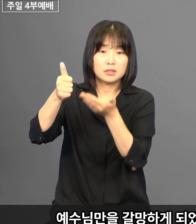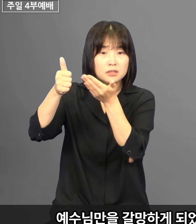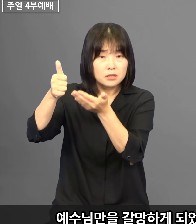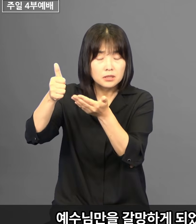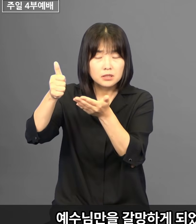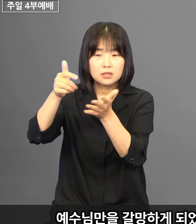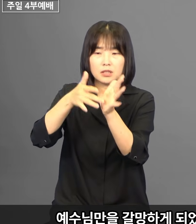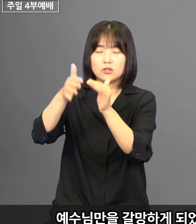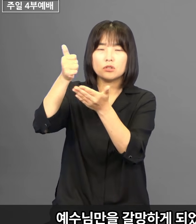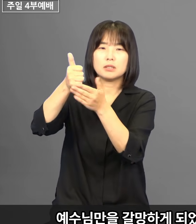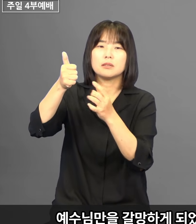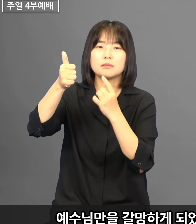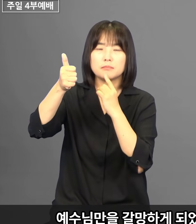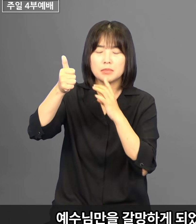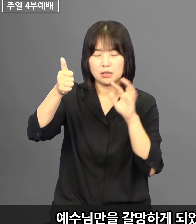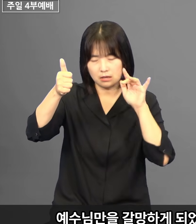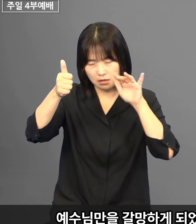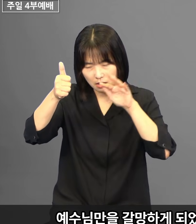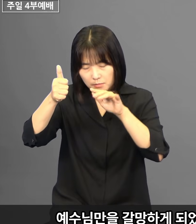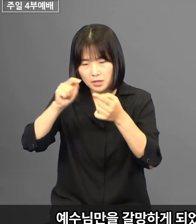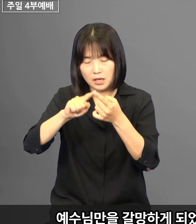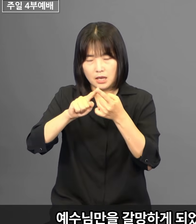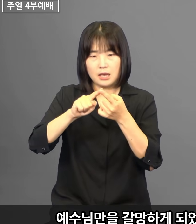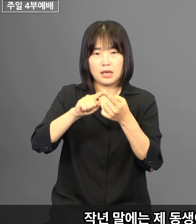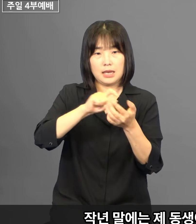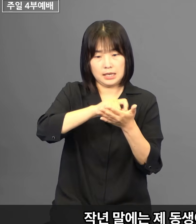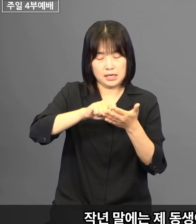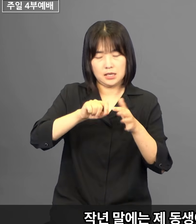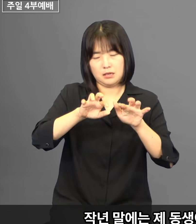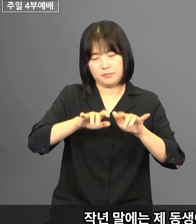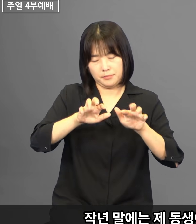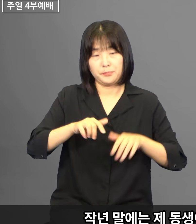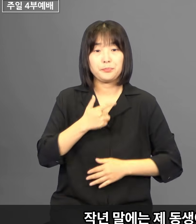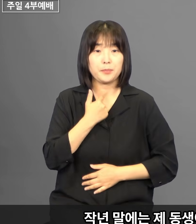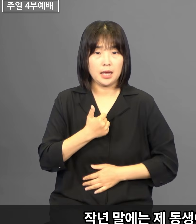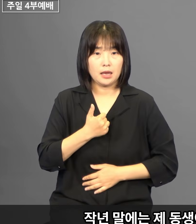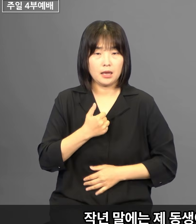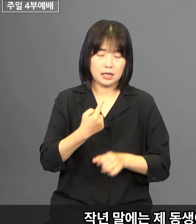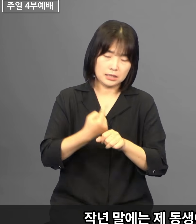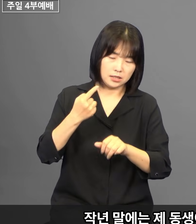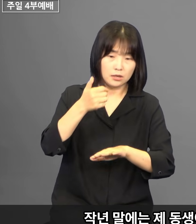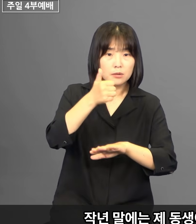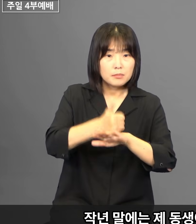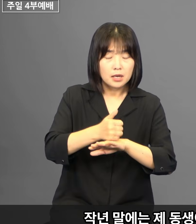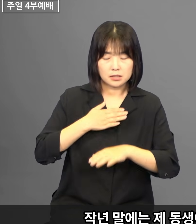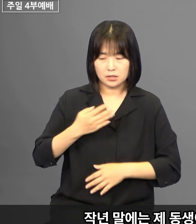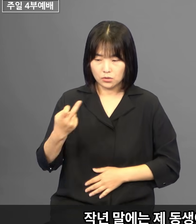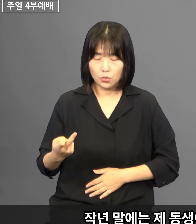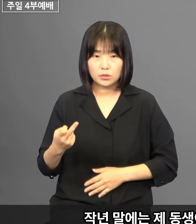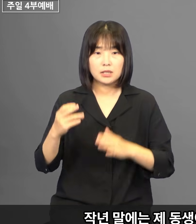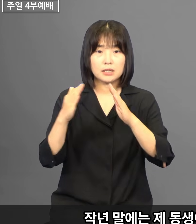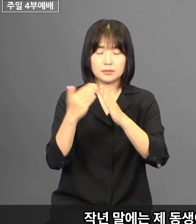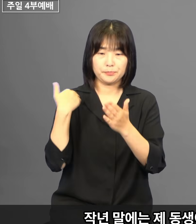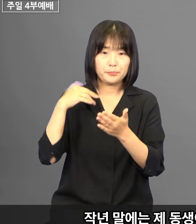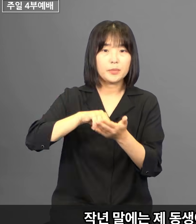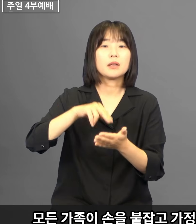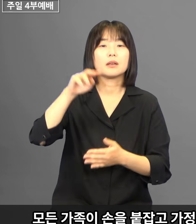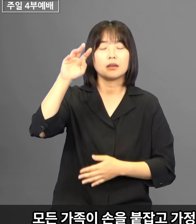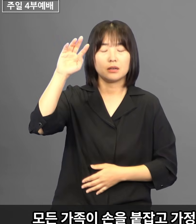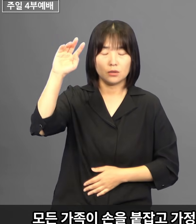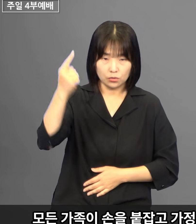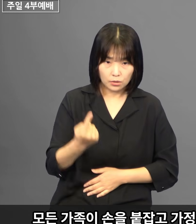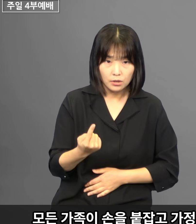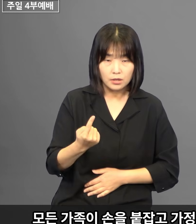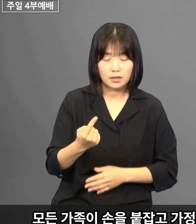갈망하게 되었음을 일기에 고백하게 되었습니다. 작년 말에는 제 동생이 다시 집에 돌아오게 되었고